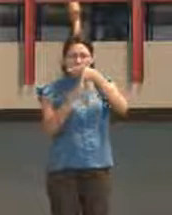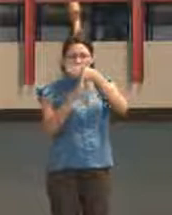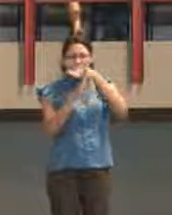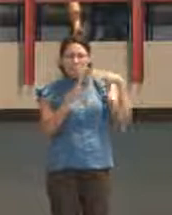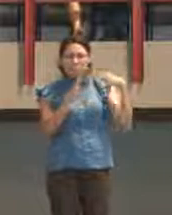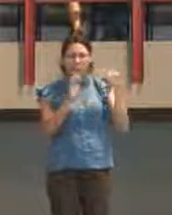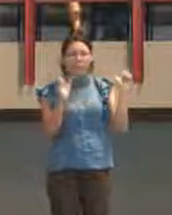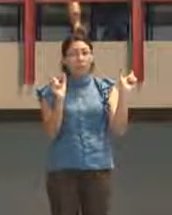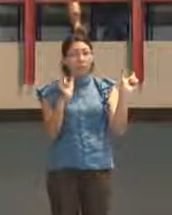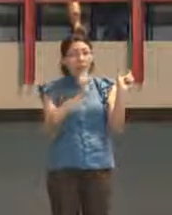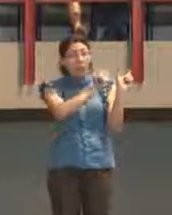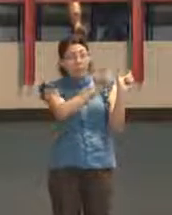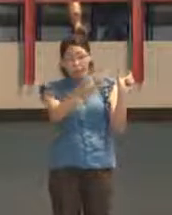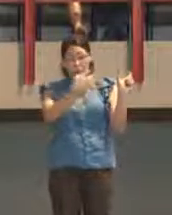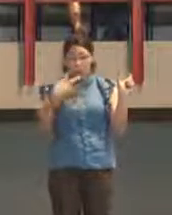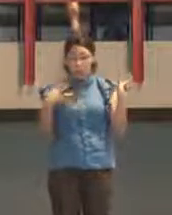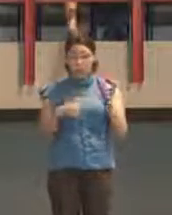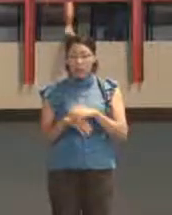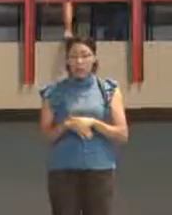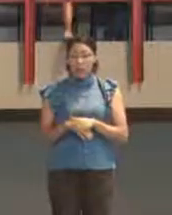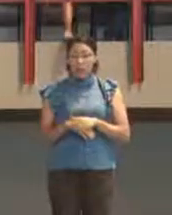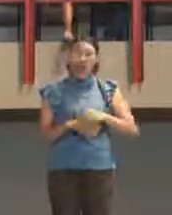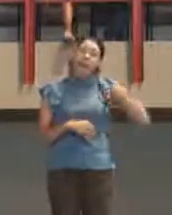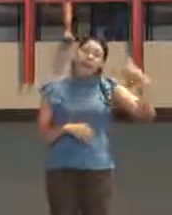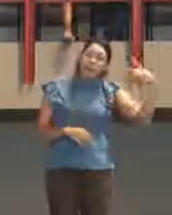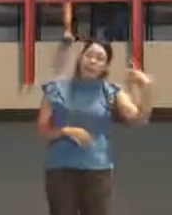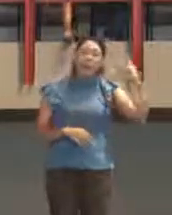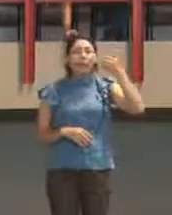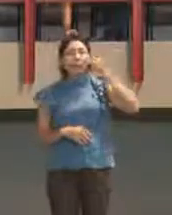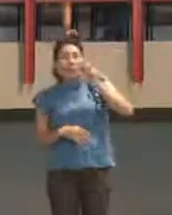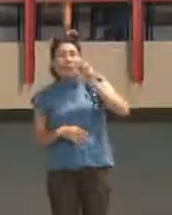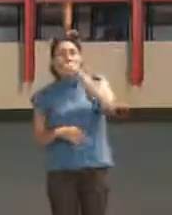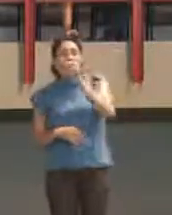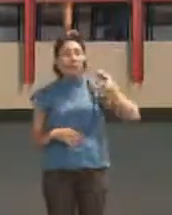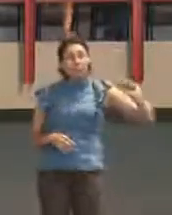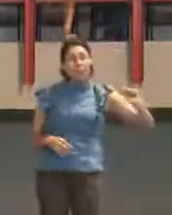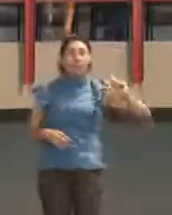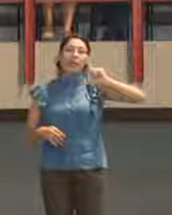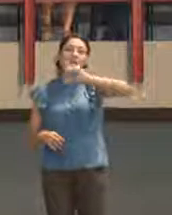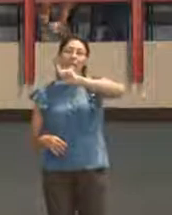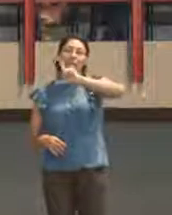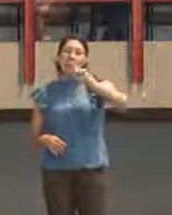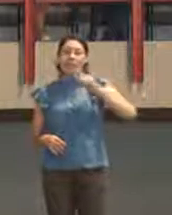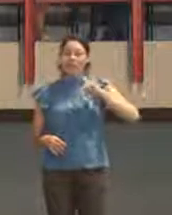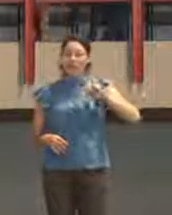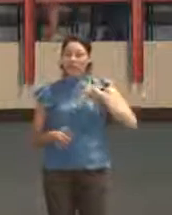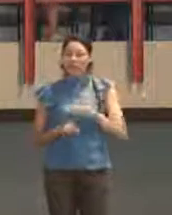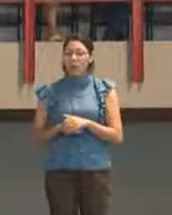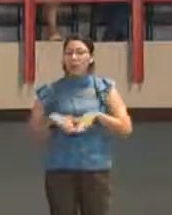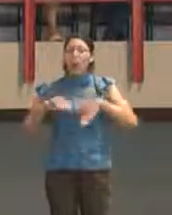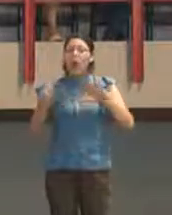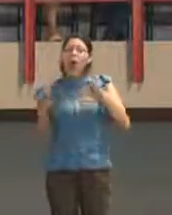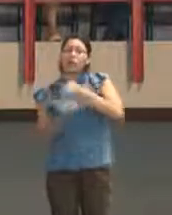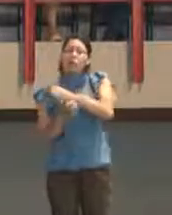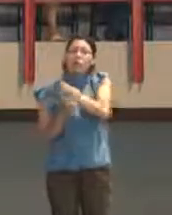meio e porque está em ordem, né? Coincidentemente apareceu em ordem. Ótimo. E quem é o desvio?